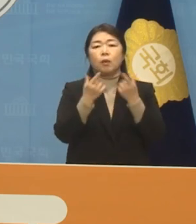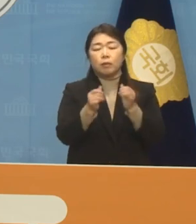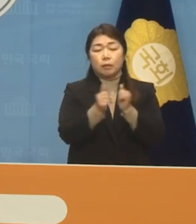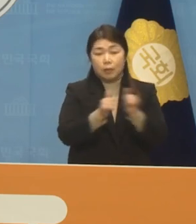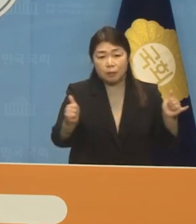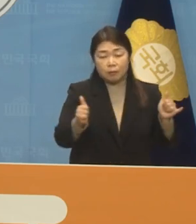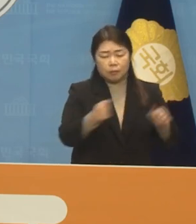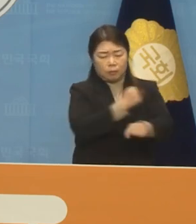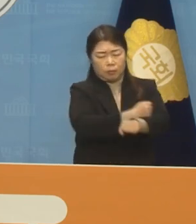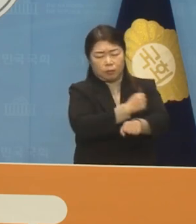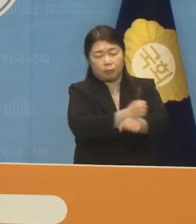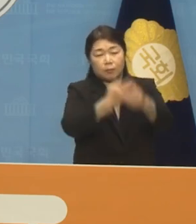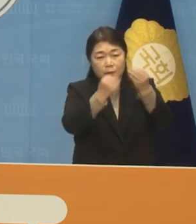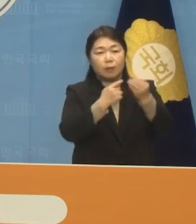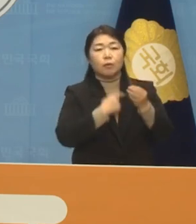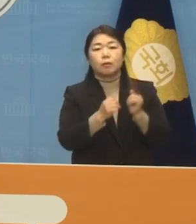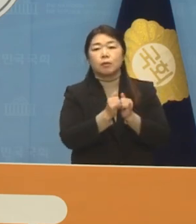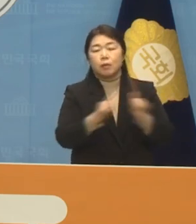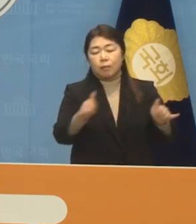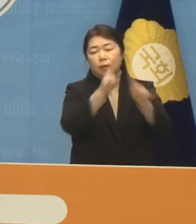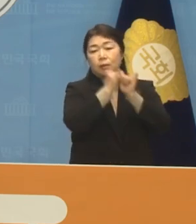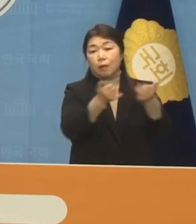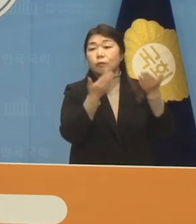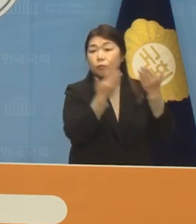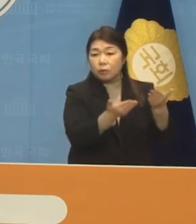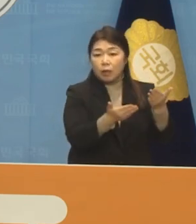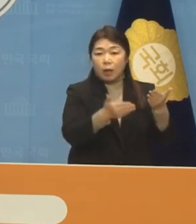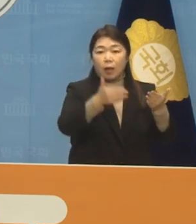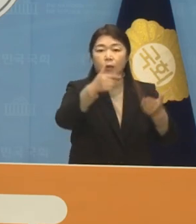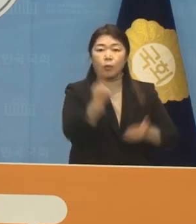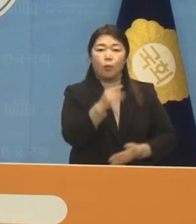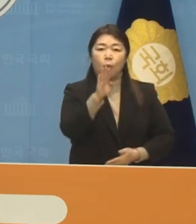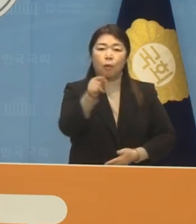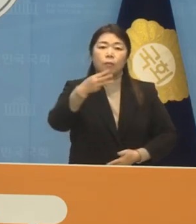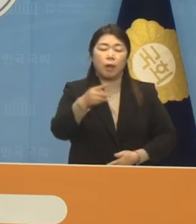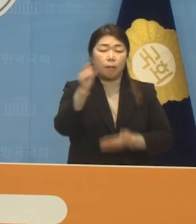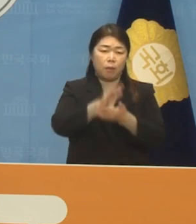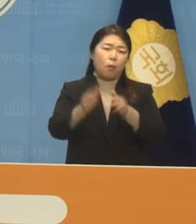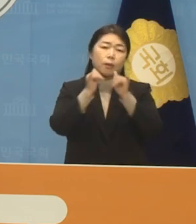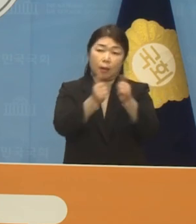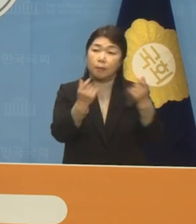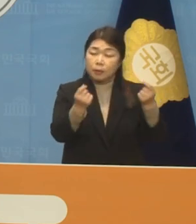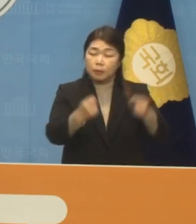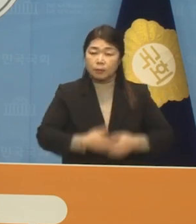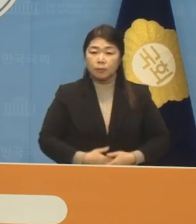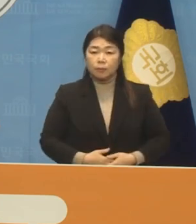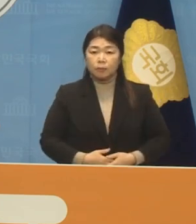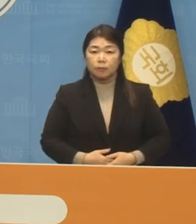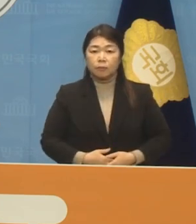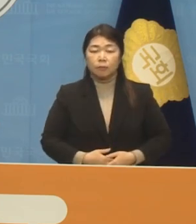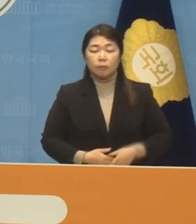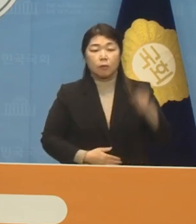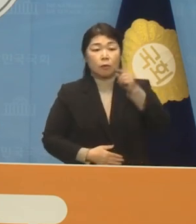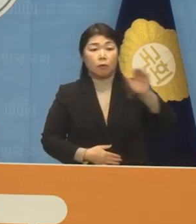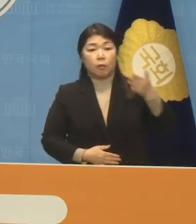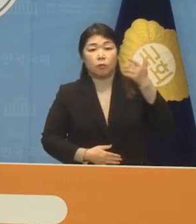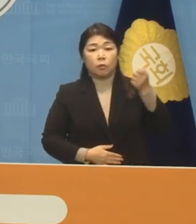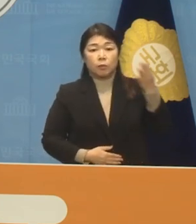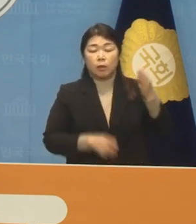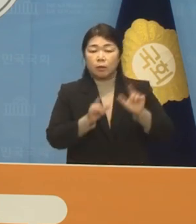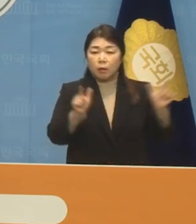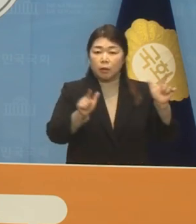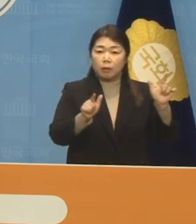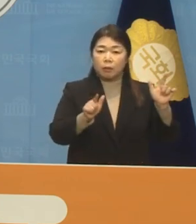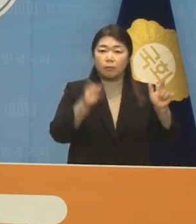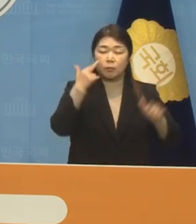받아온 상이 바로 노벨 평화상이었습니다. 1964년 마틴 루터킹 목사님의